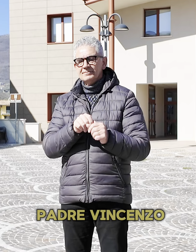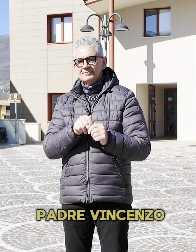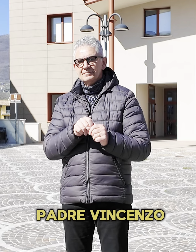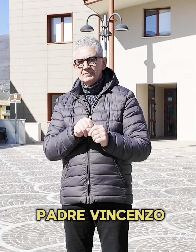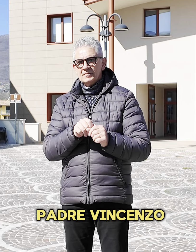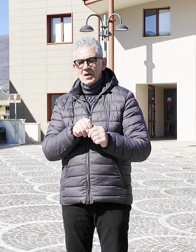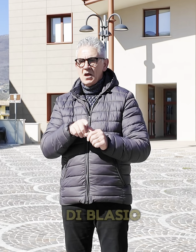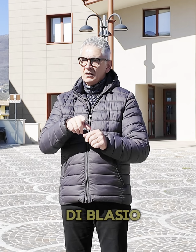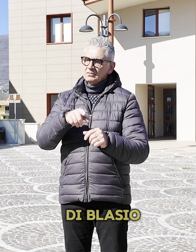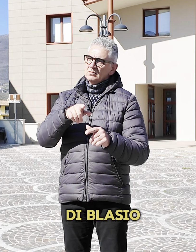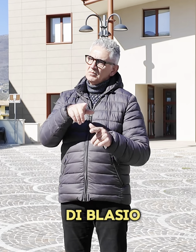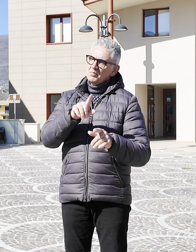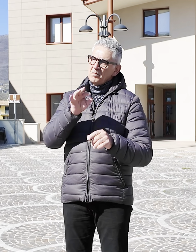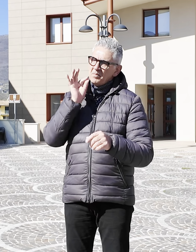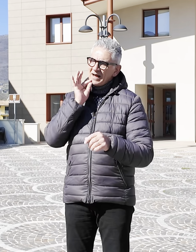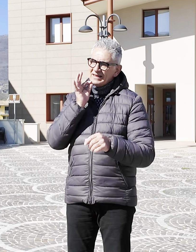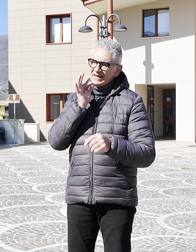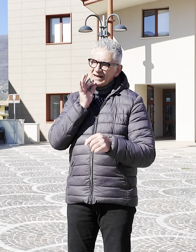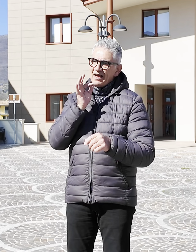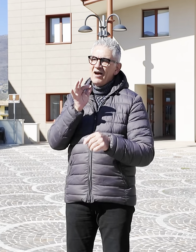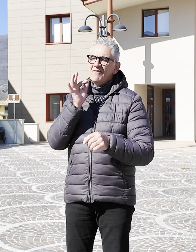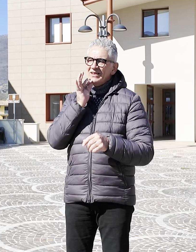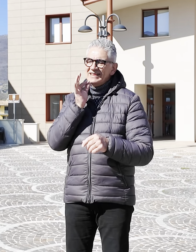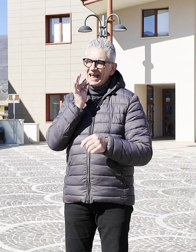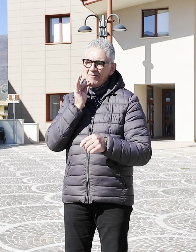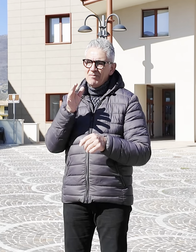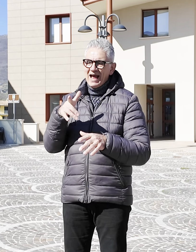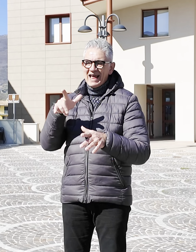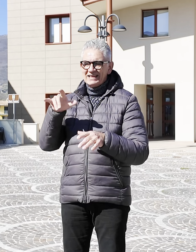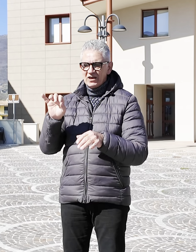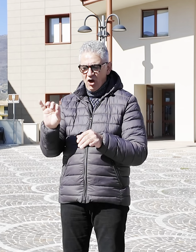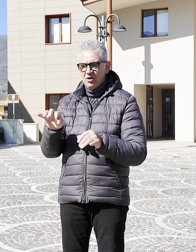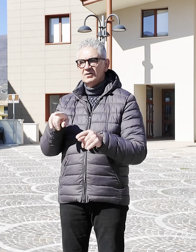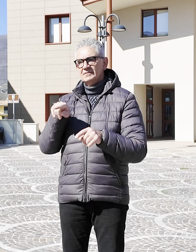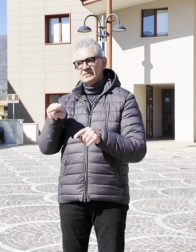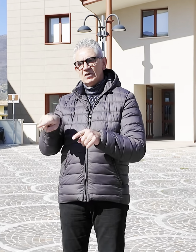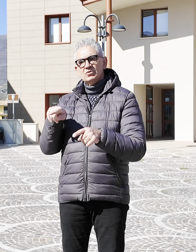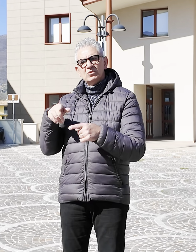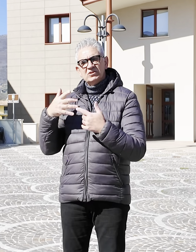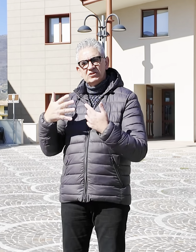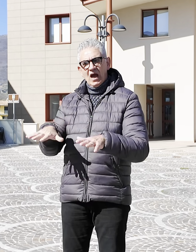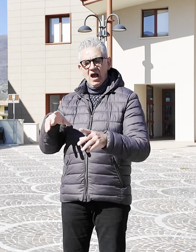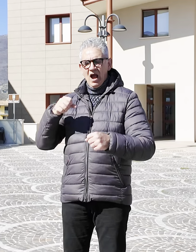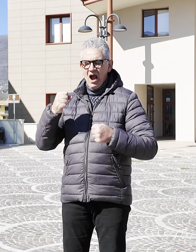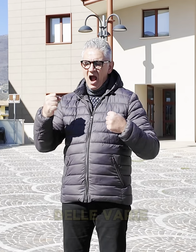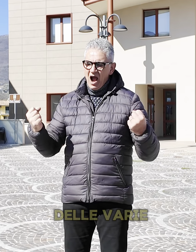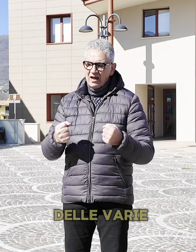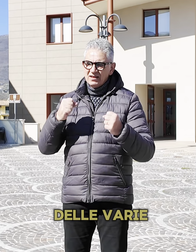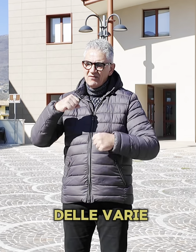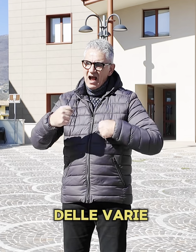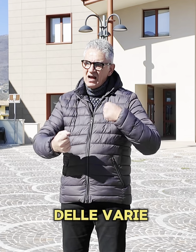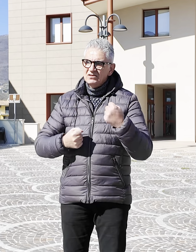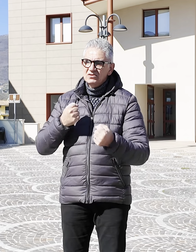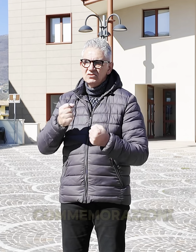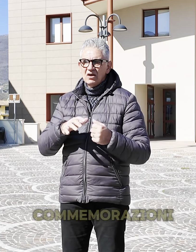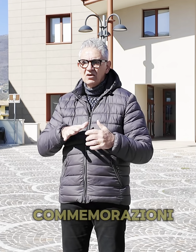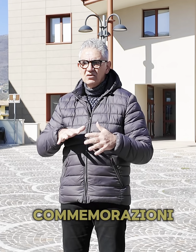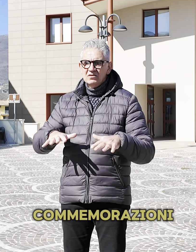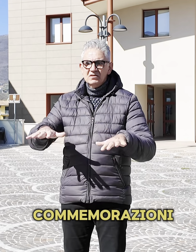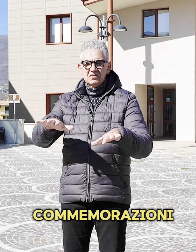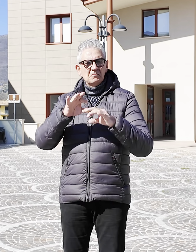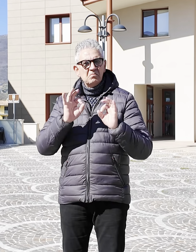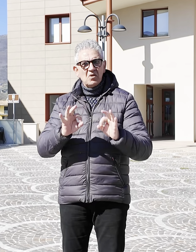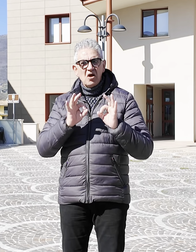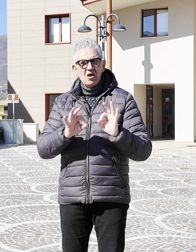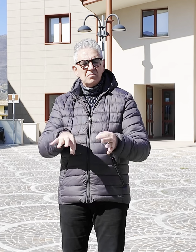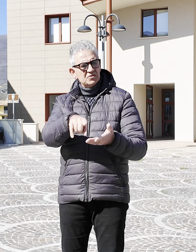Padre Vincenzo Di Blasio è stato animatore delle varie